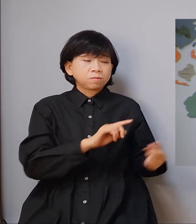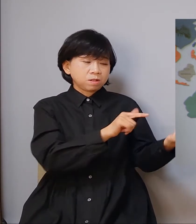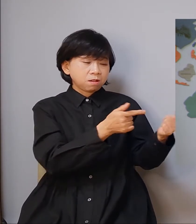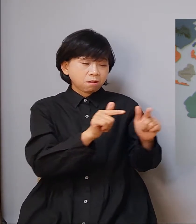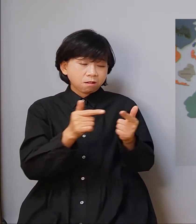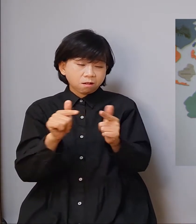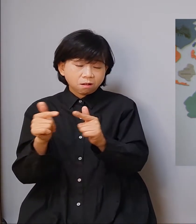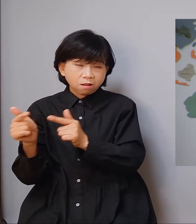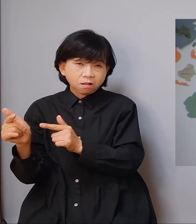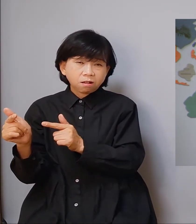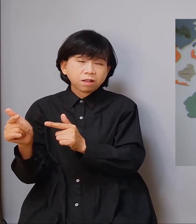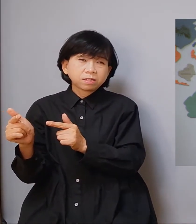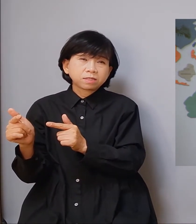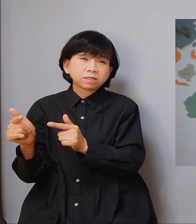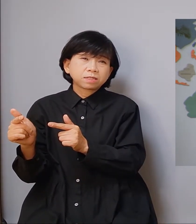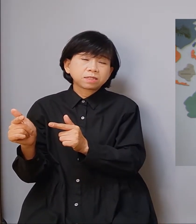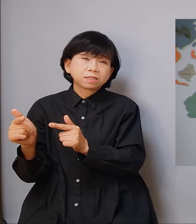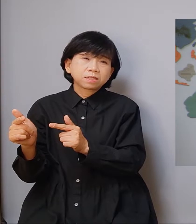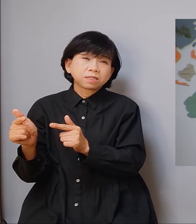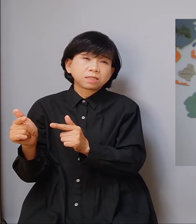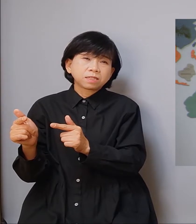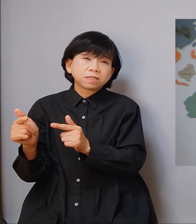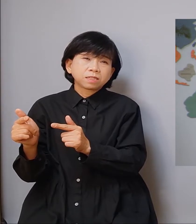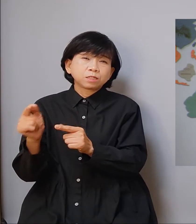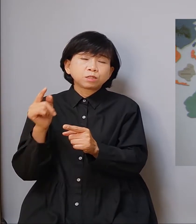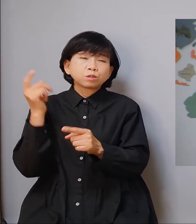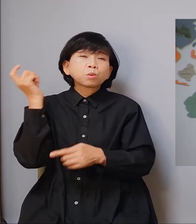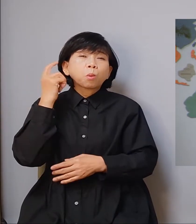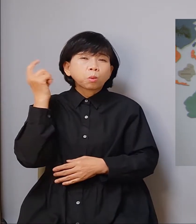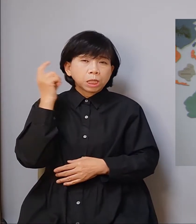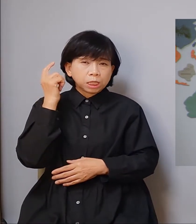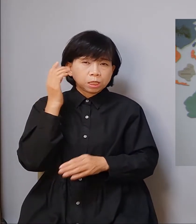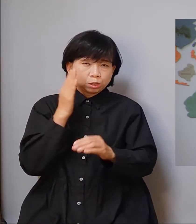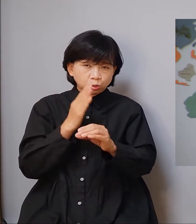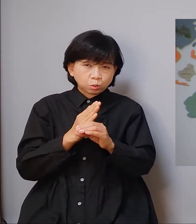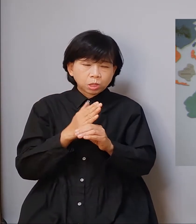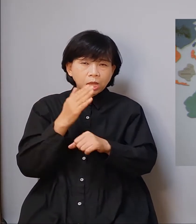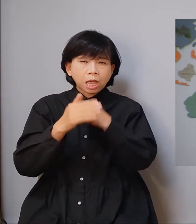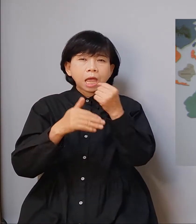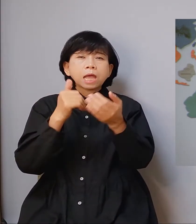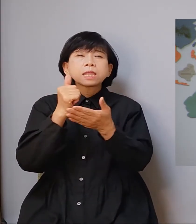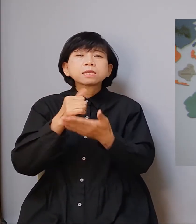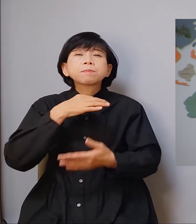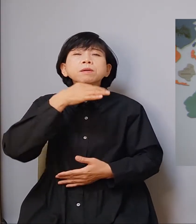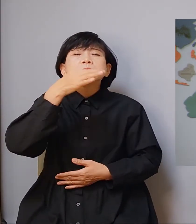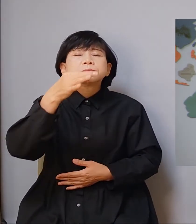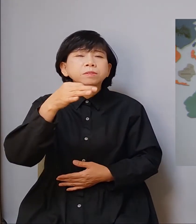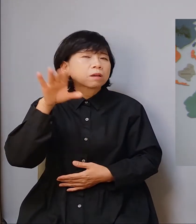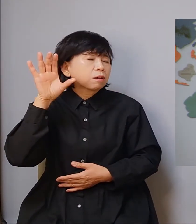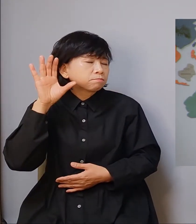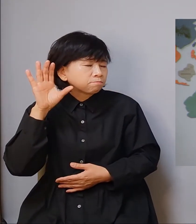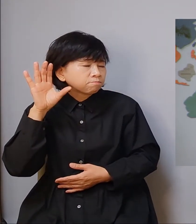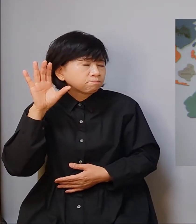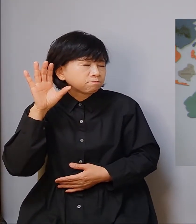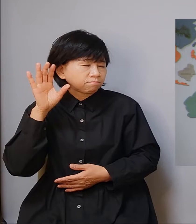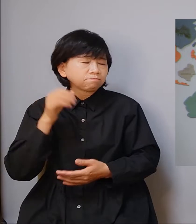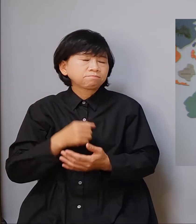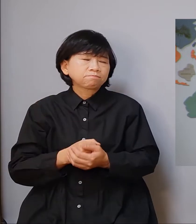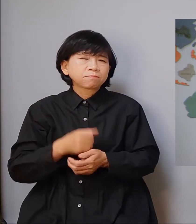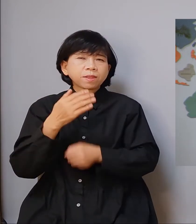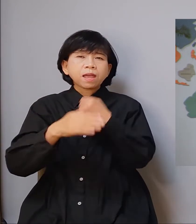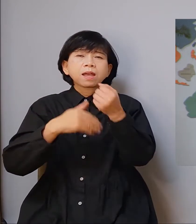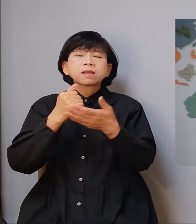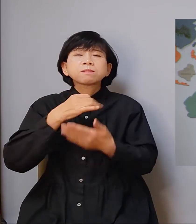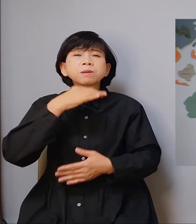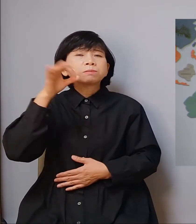가지 소리들도 있지요. 거기서 하나님의 말씀을 잘 찾기는 해야 돼요. 혹시 하나님의 말씀을